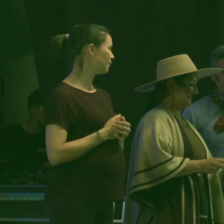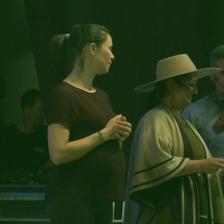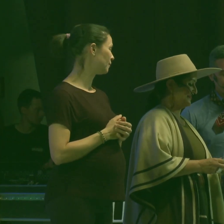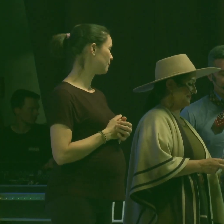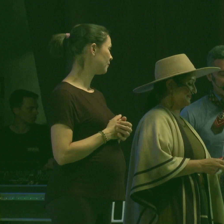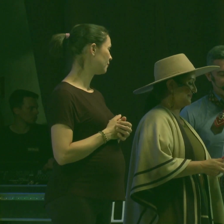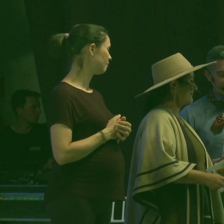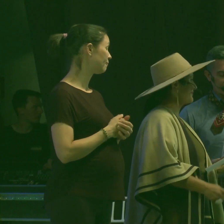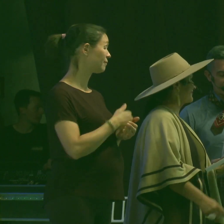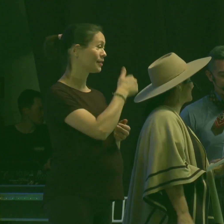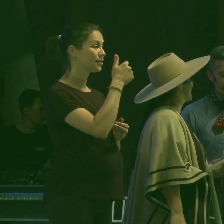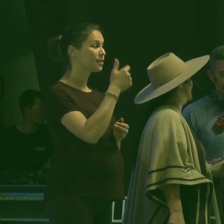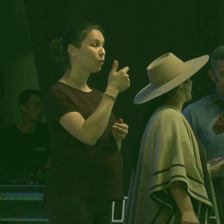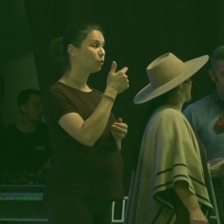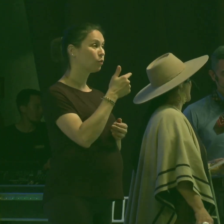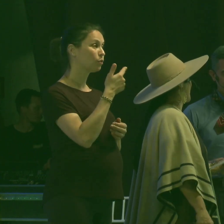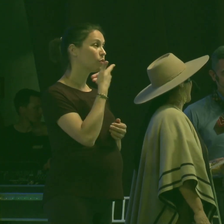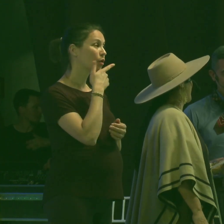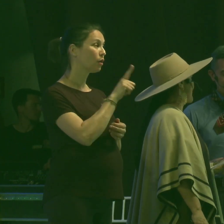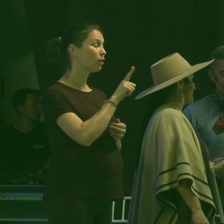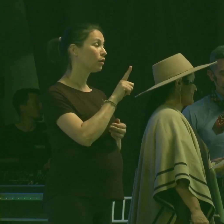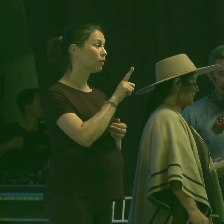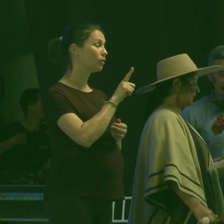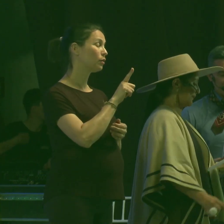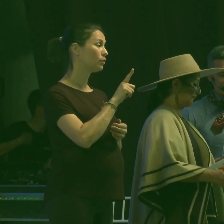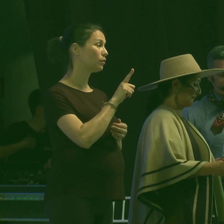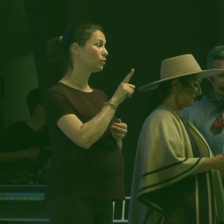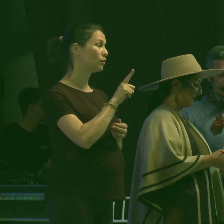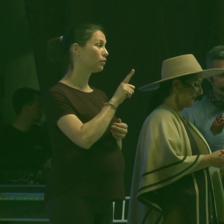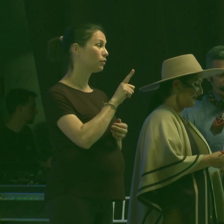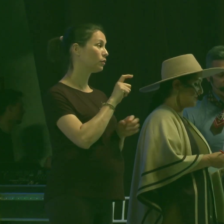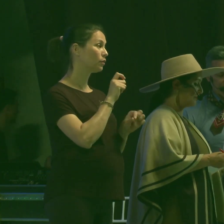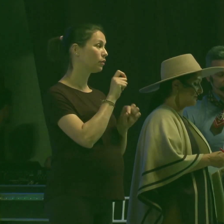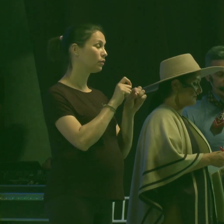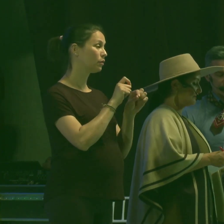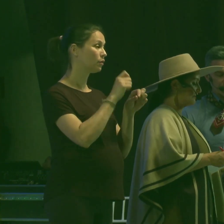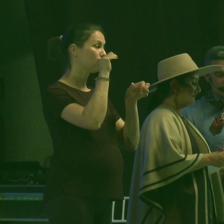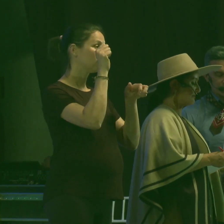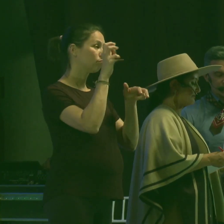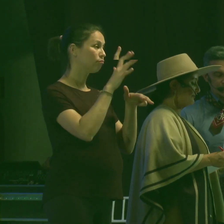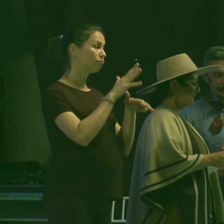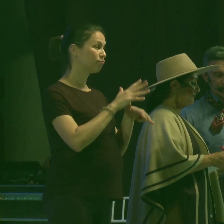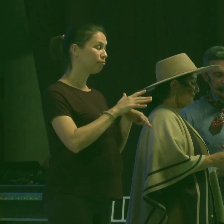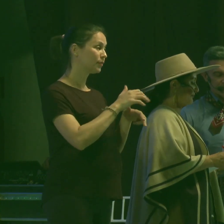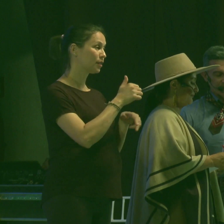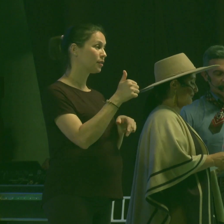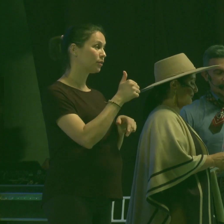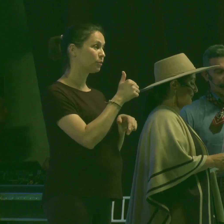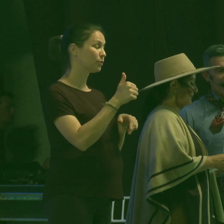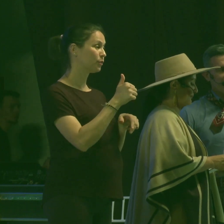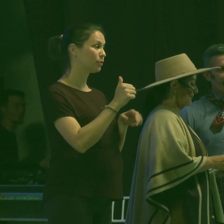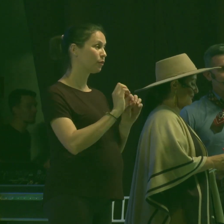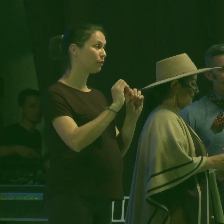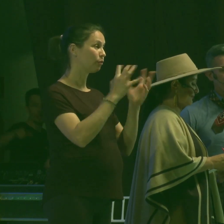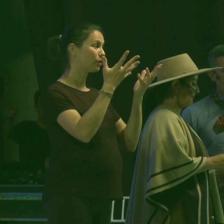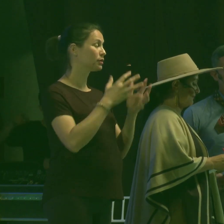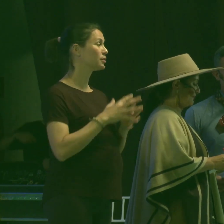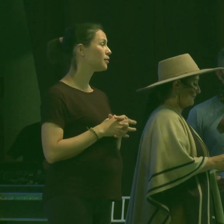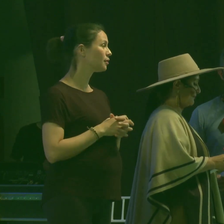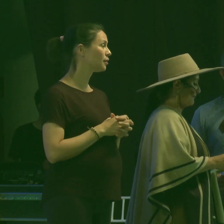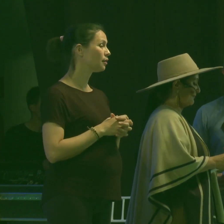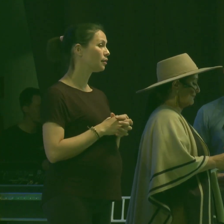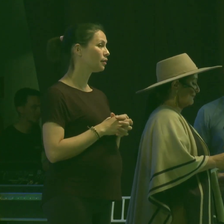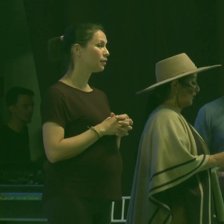o segundo lugar da 11ª edição do Canto de Luz de Juí vai